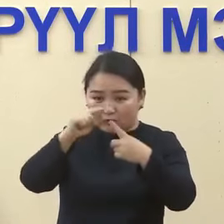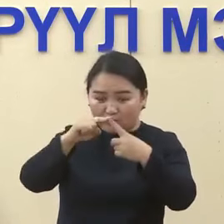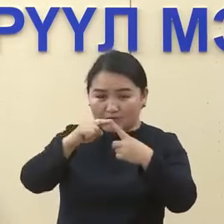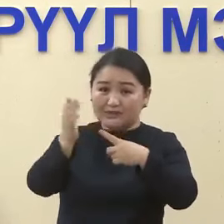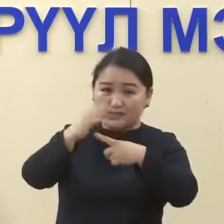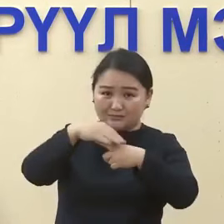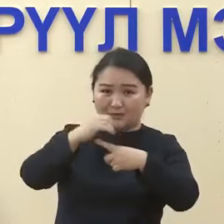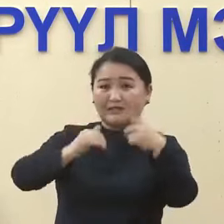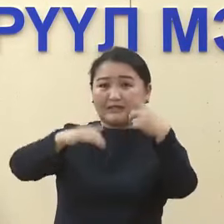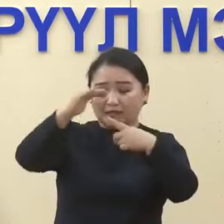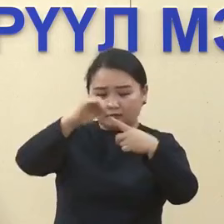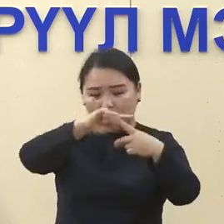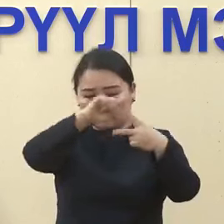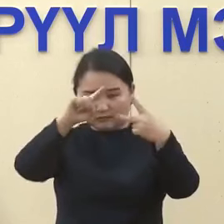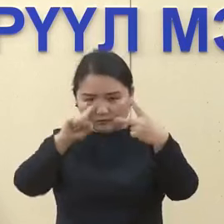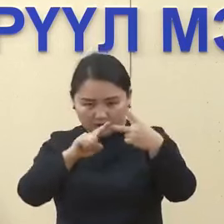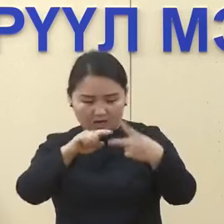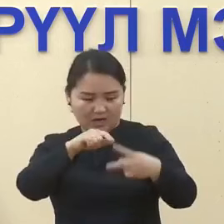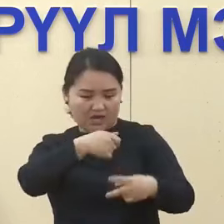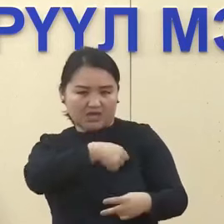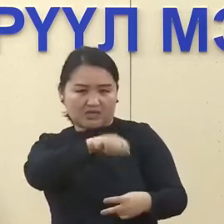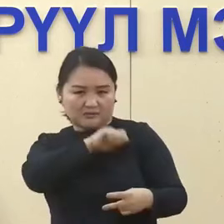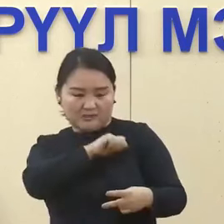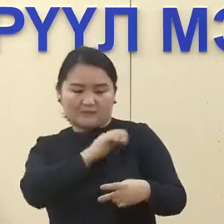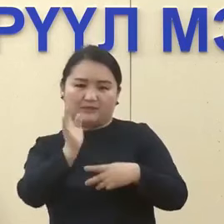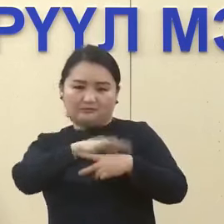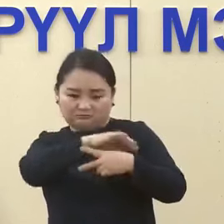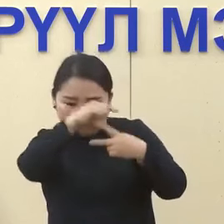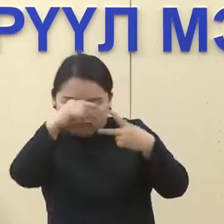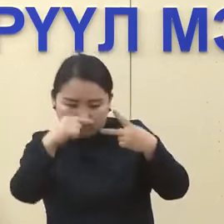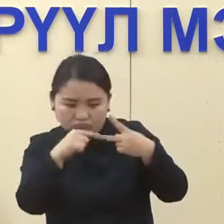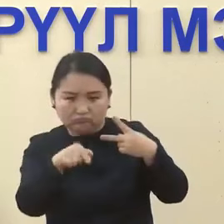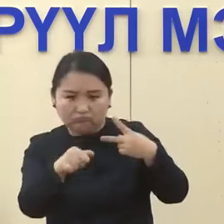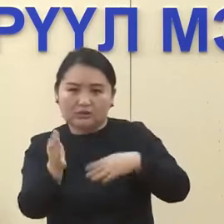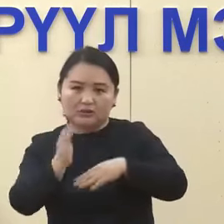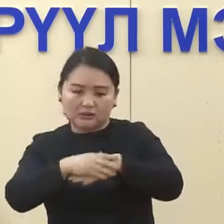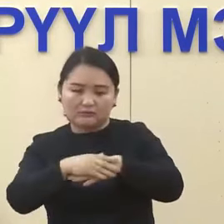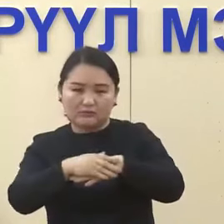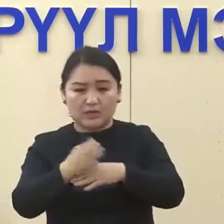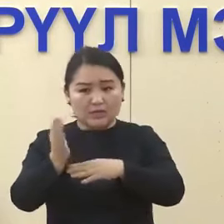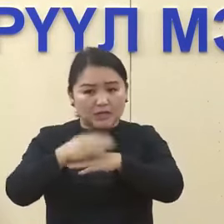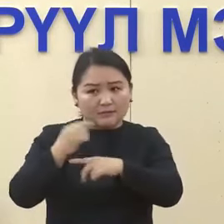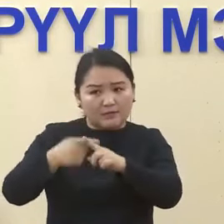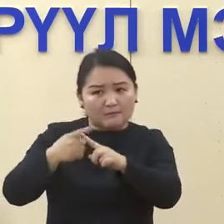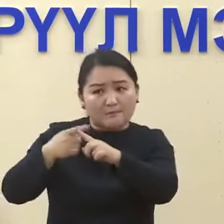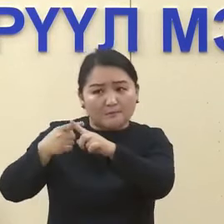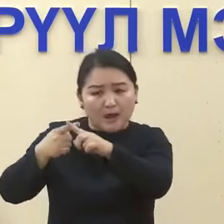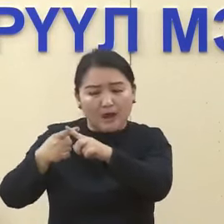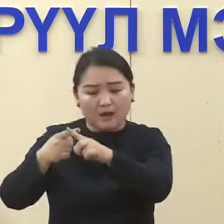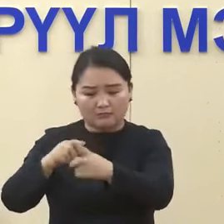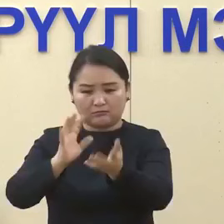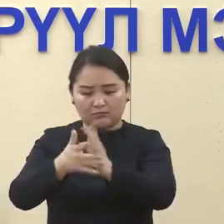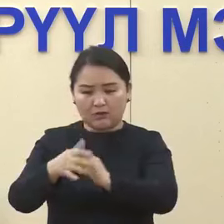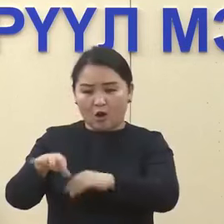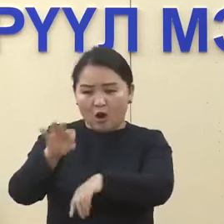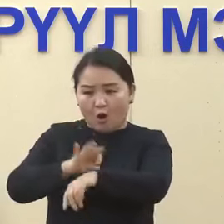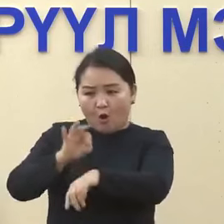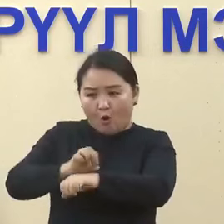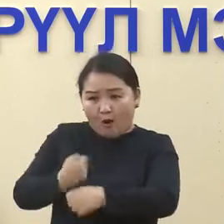байна. Хэдийгээр нас баралтын тоо тасралтгүй нэмэгдэж байгаа ч өдөр тутмын шинээр халдвар авсан тохиолдлын тоо